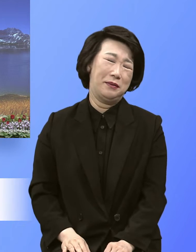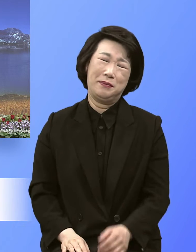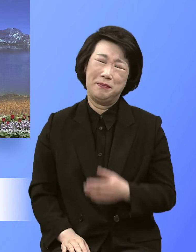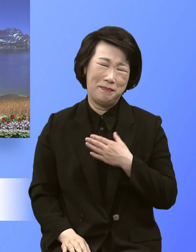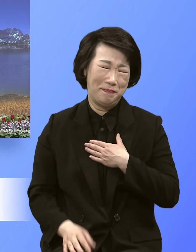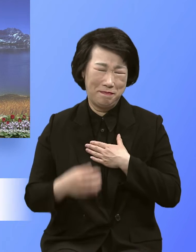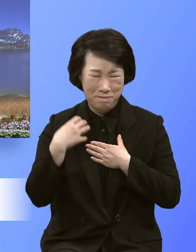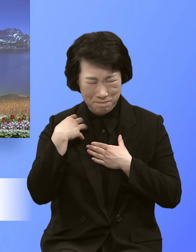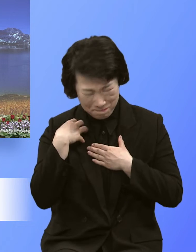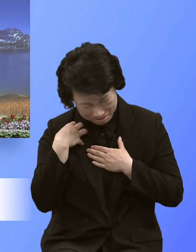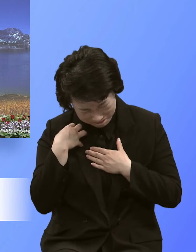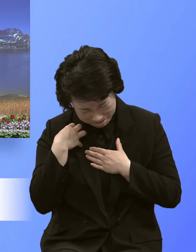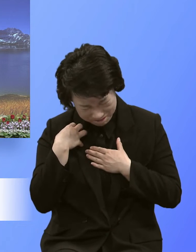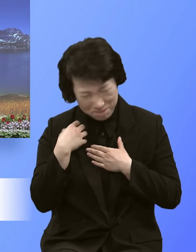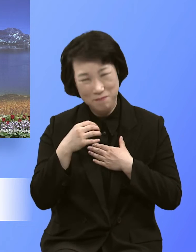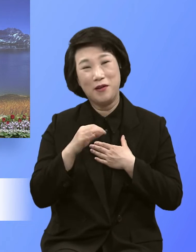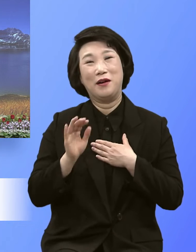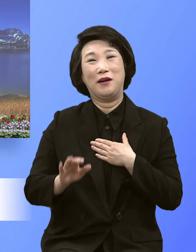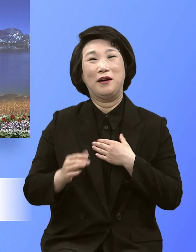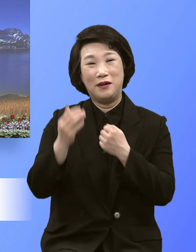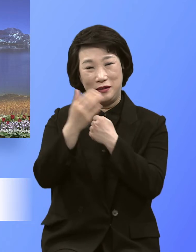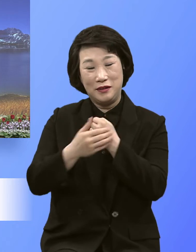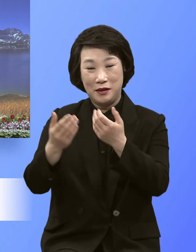감당이 잘 안 되는 은혜예요.